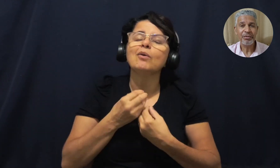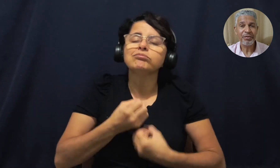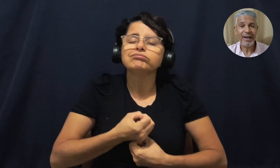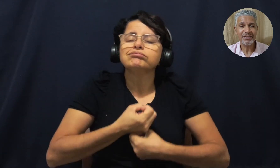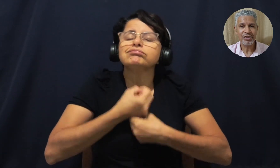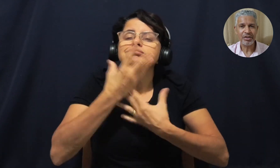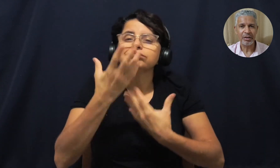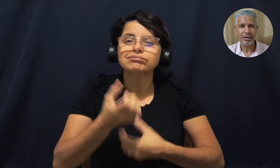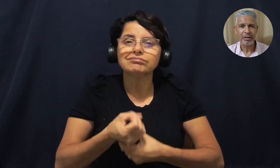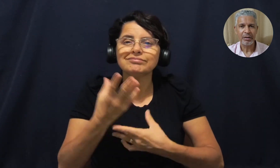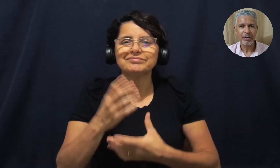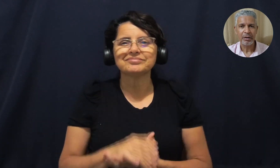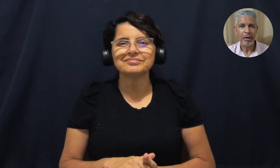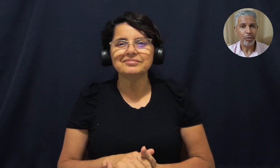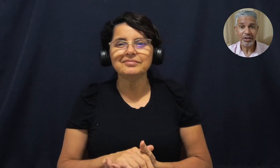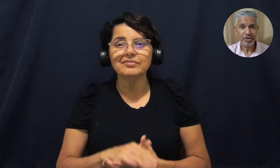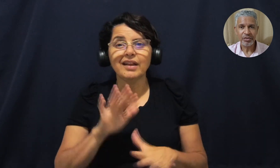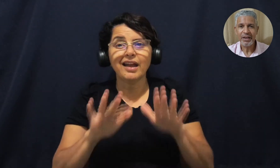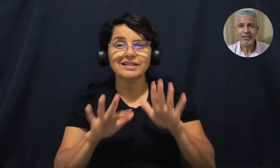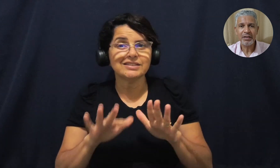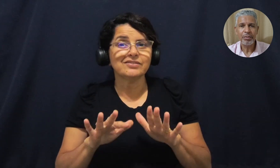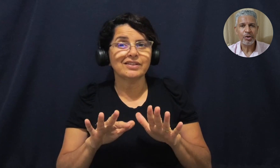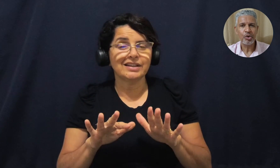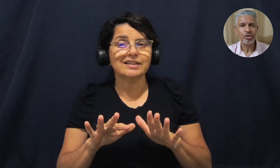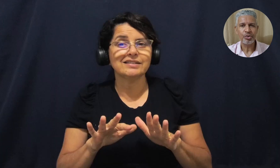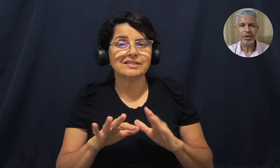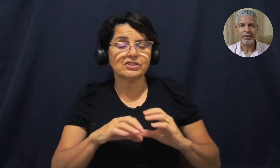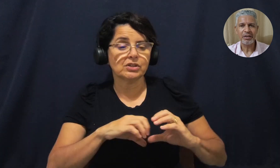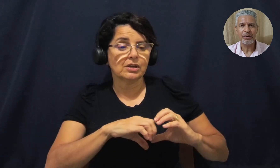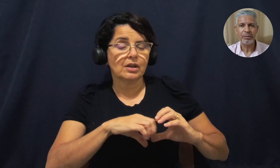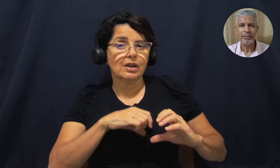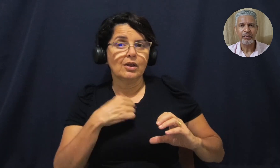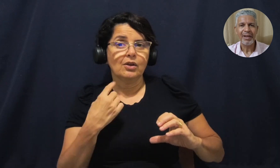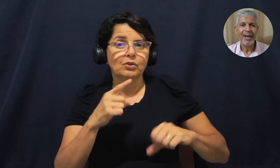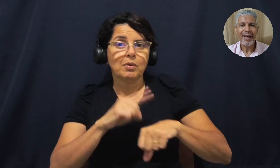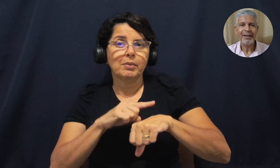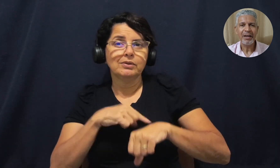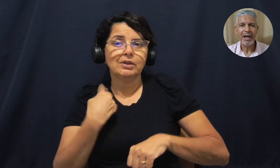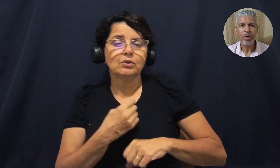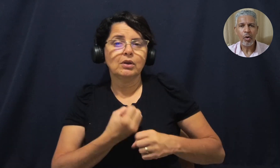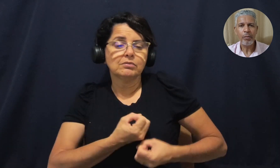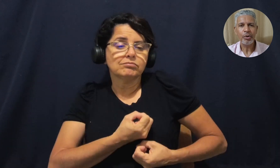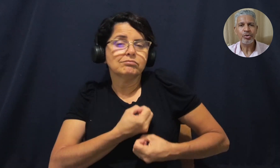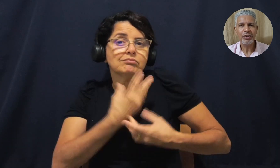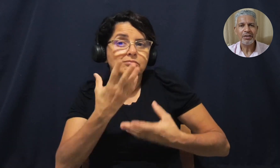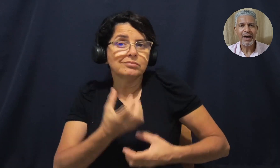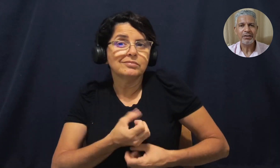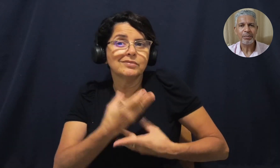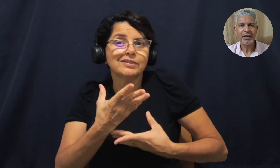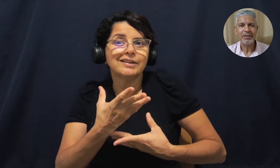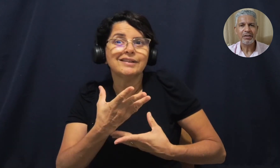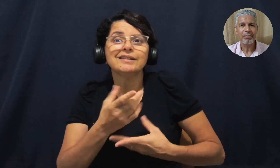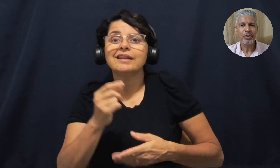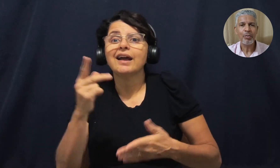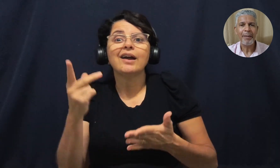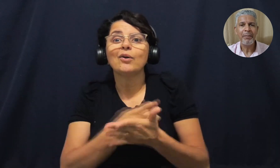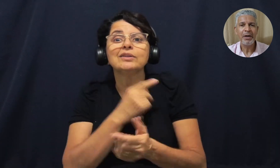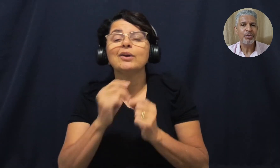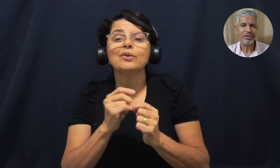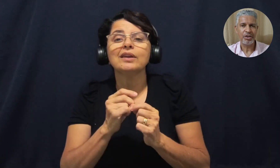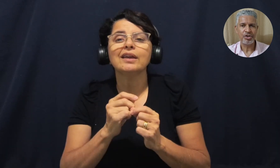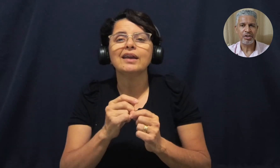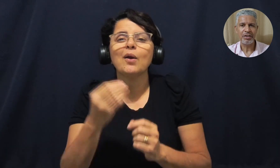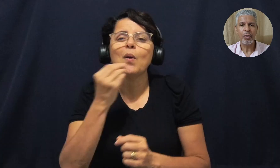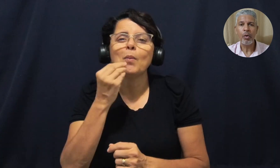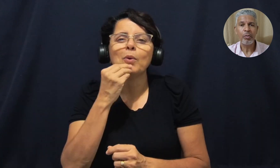se manifeste. Muitas vezes, abrir o nosso coração é criar oportunidades para receber uma